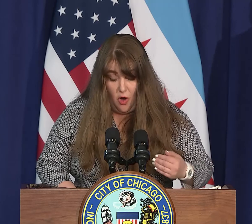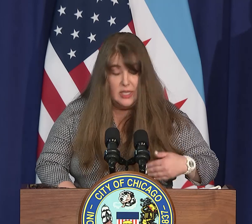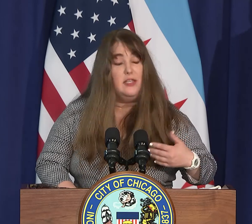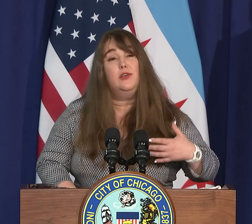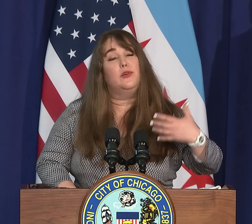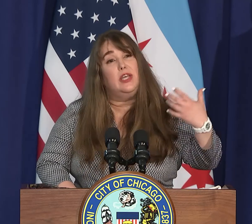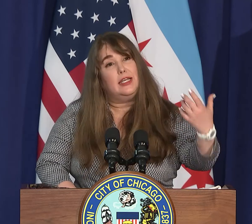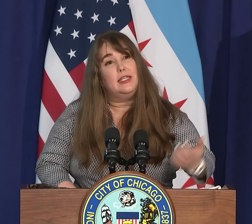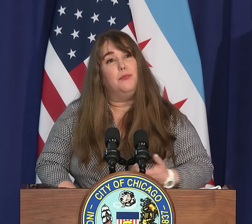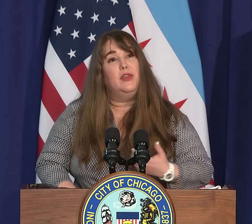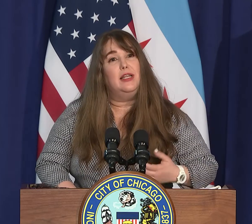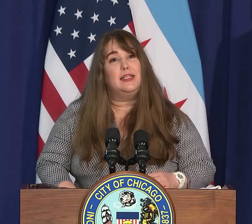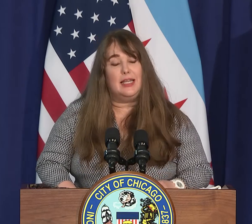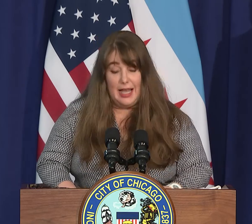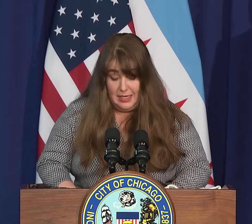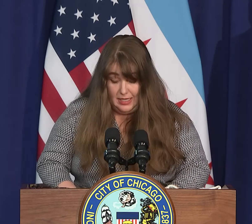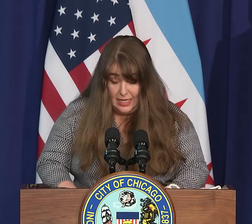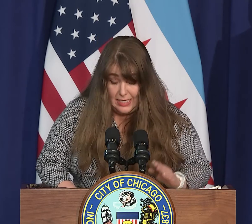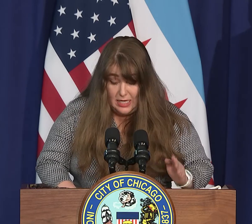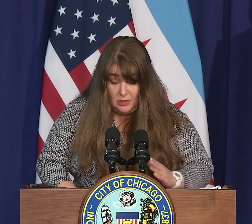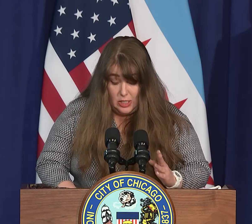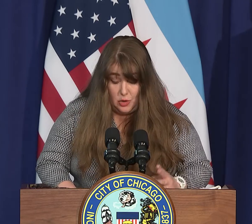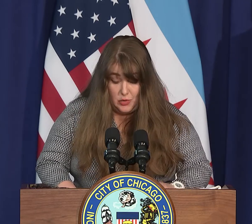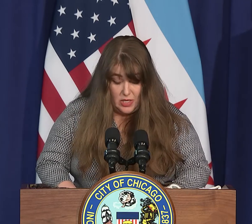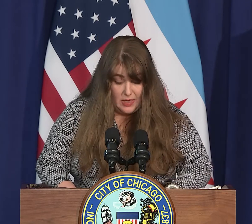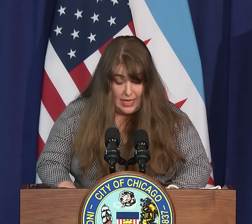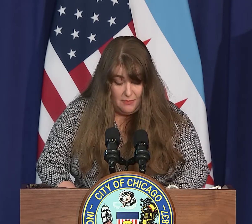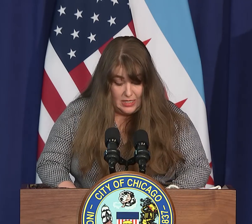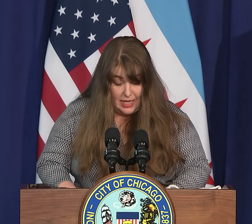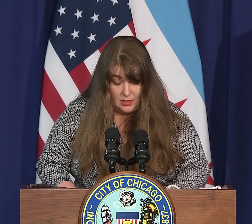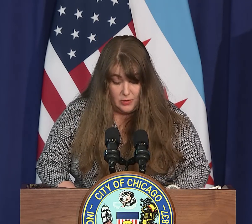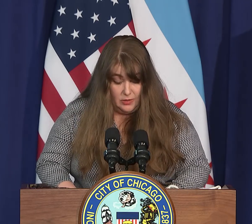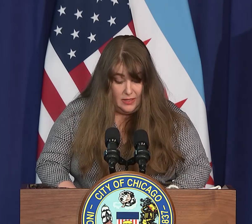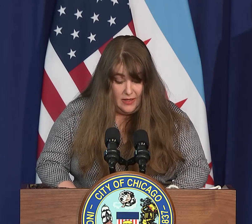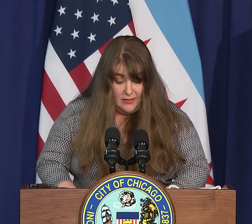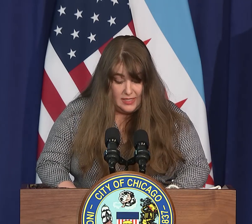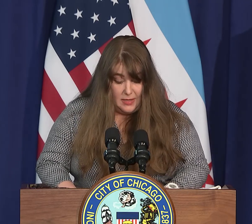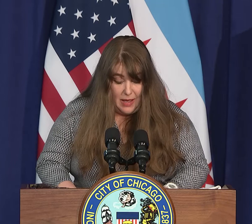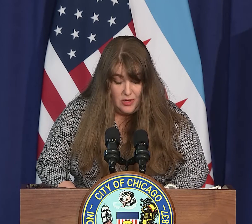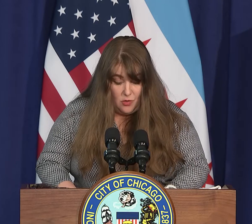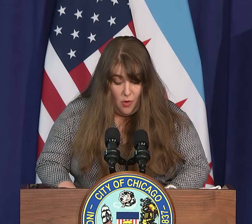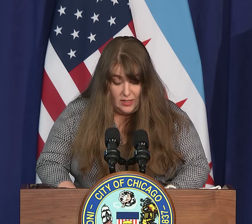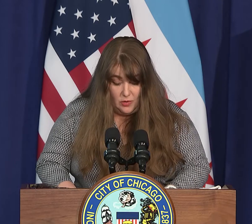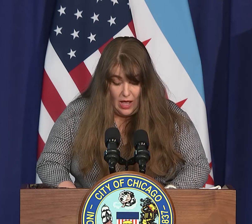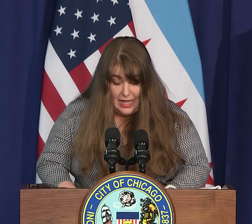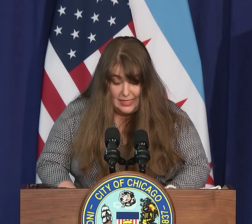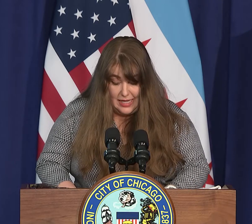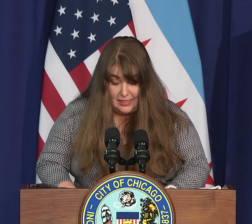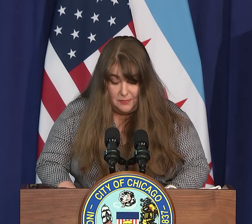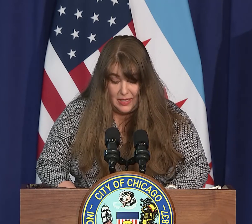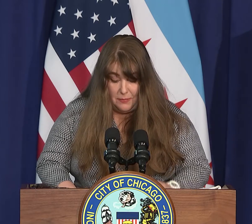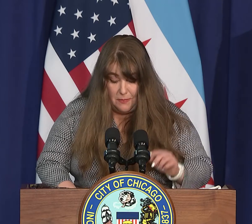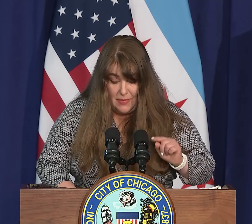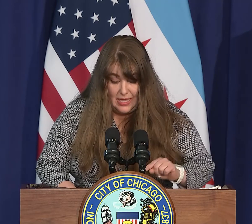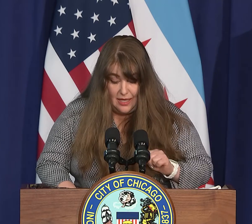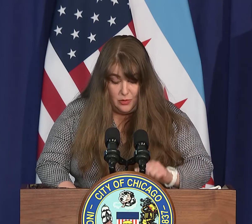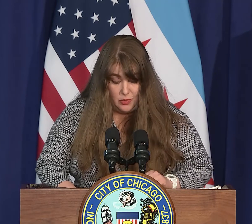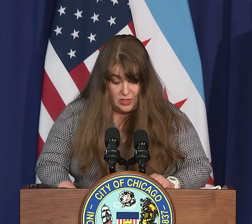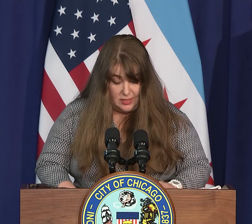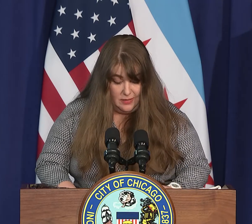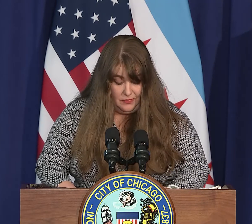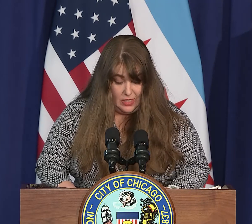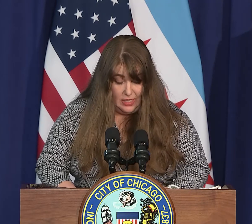con los walk-ins, o sea que se pueden acercar inclusive caminando, desde mayo 4 al 10 para